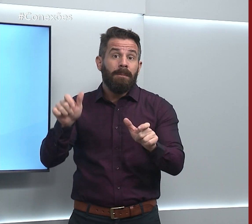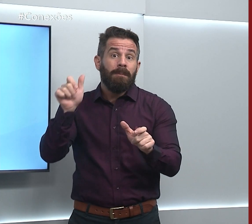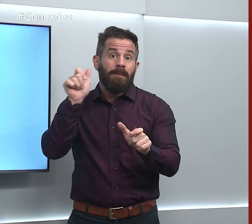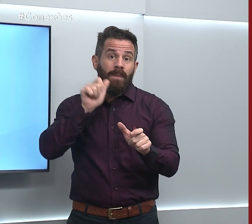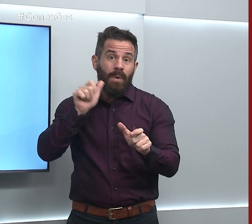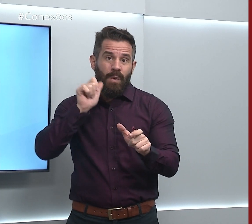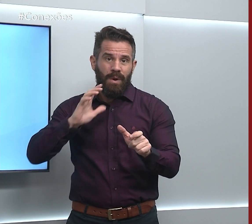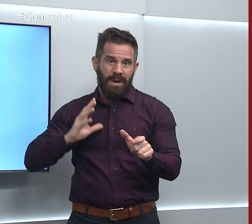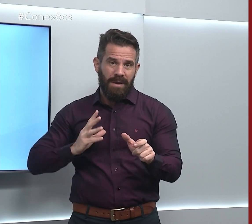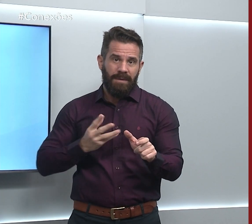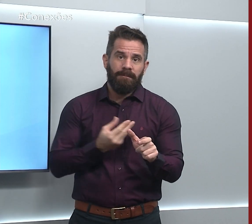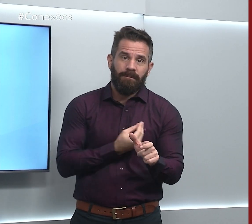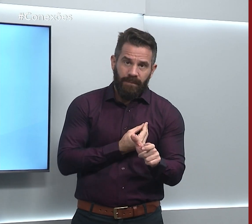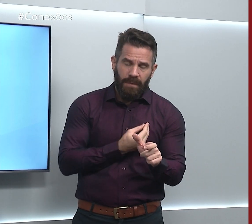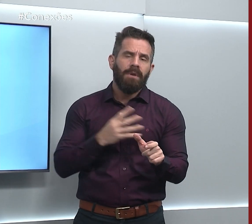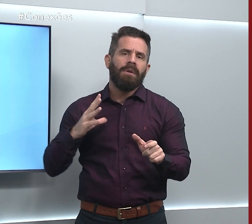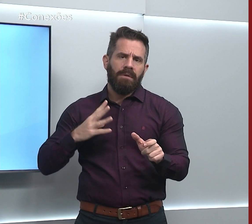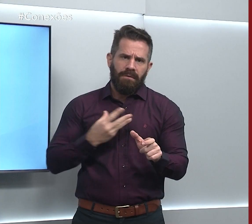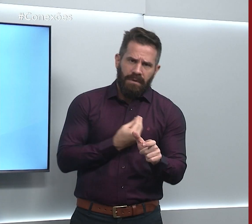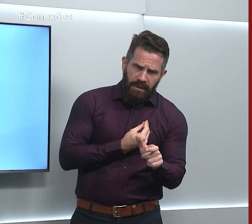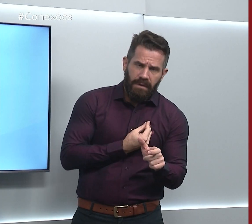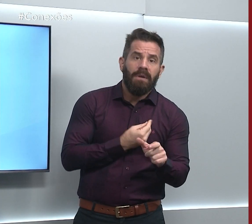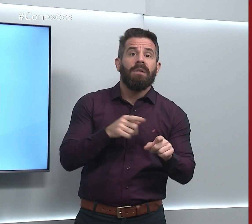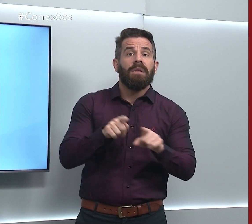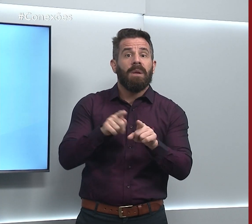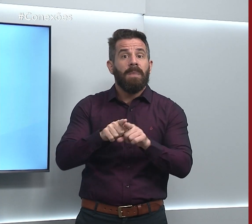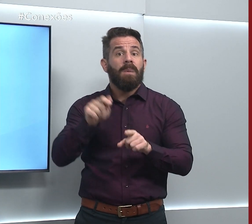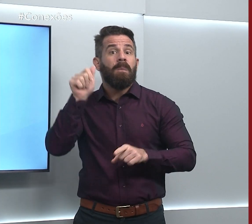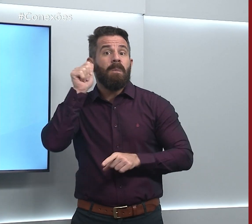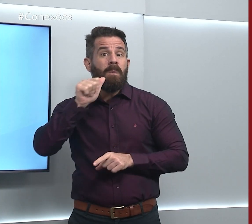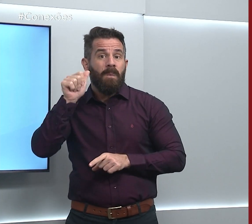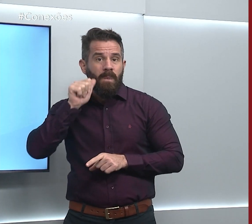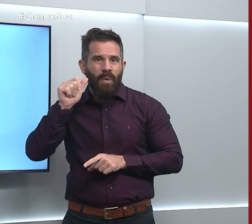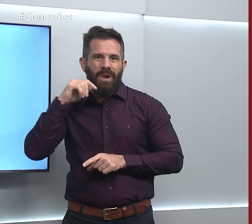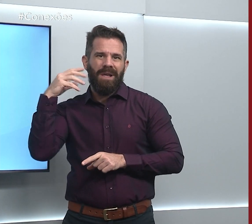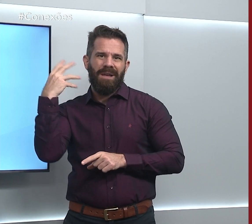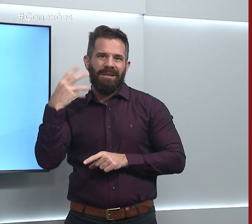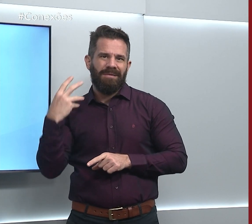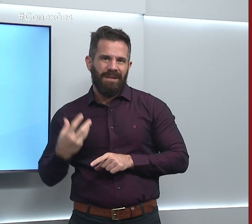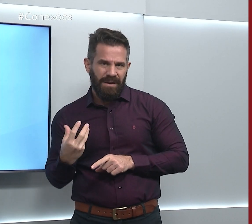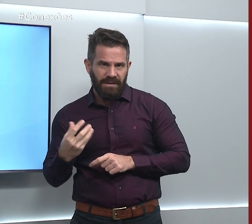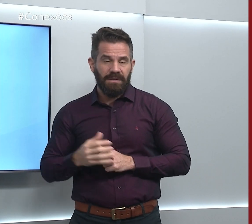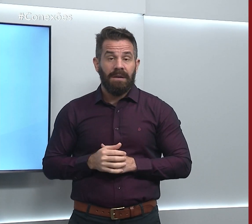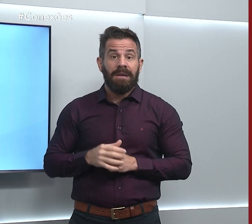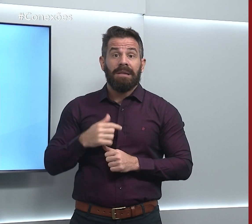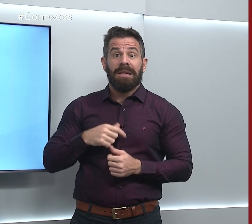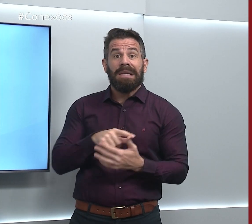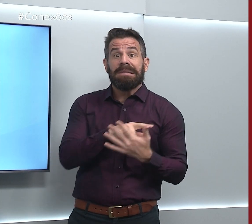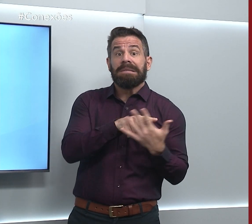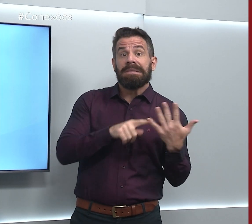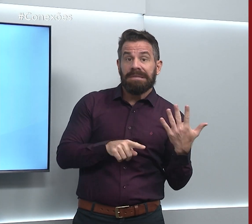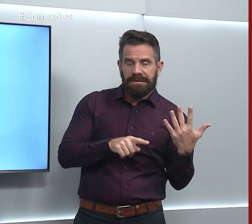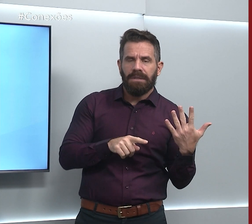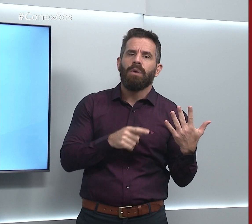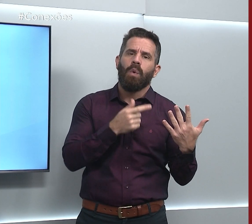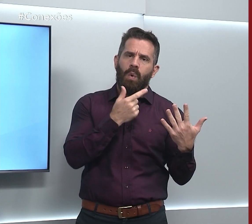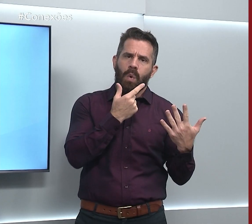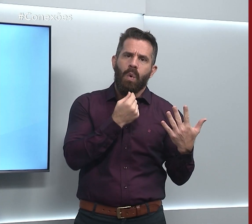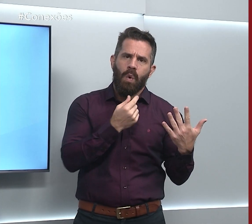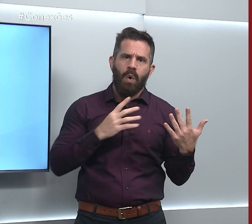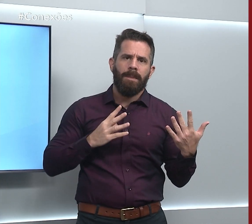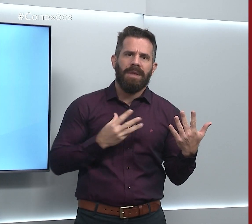travestis, travestis e mulheres trans e transexuais. Somente 5 eram homens trans e